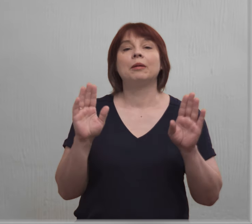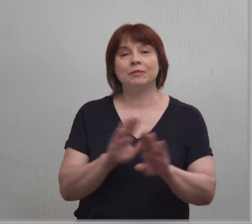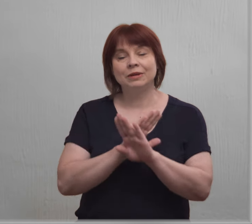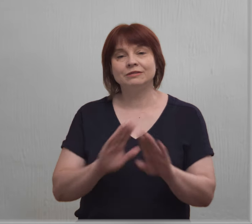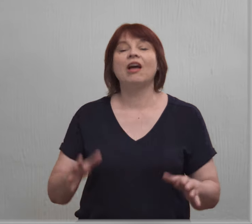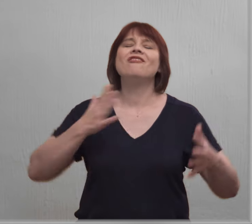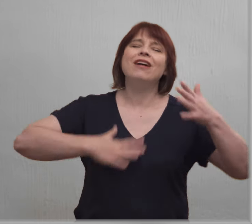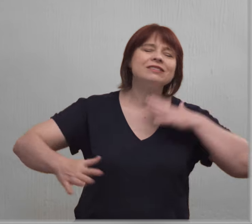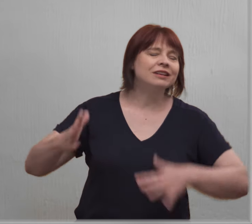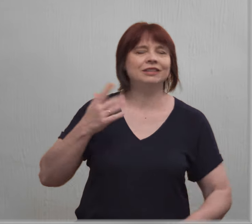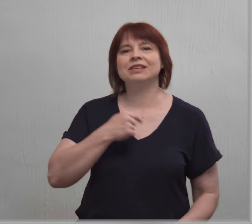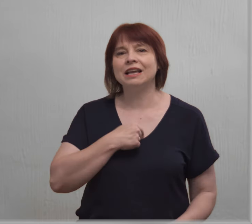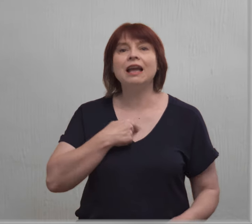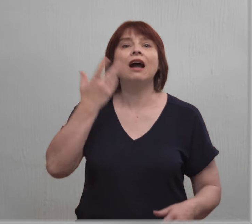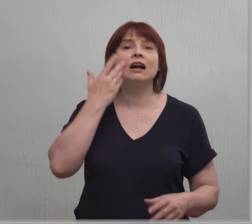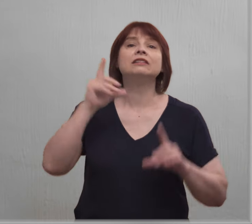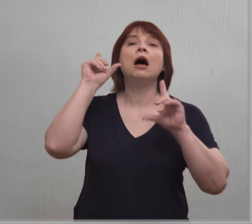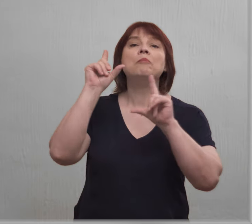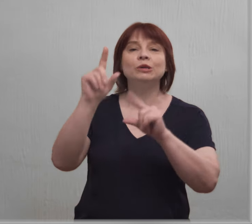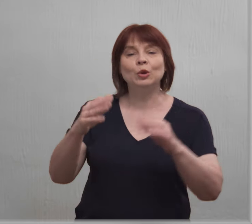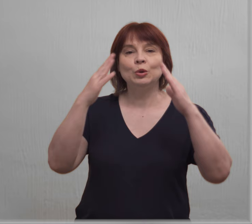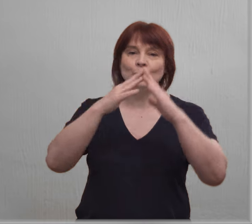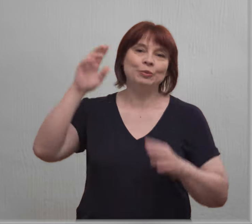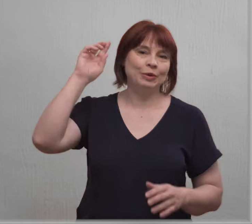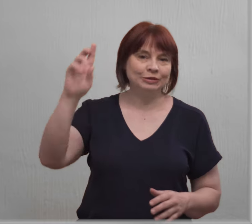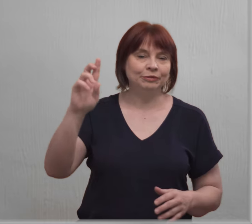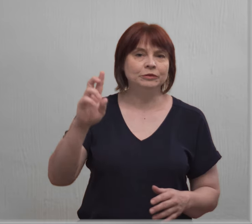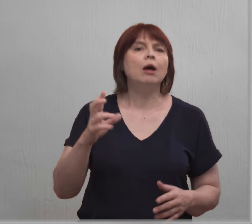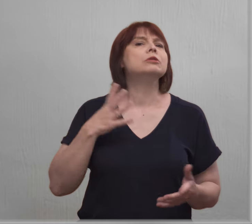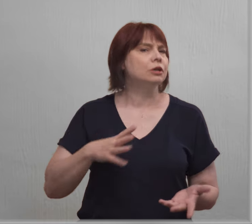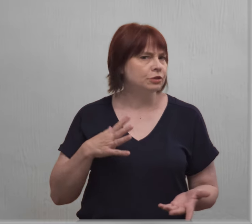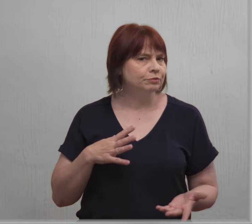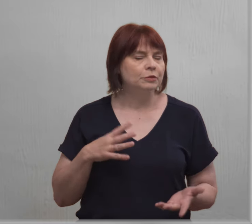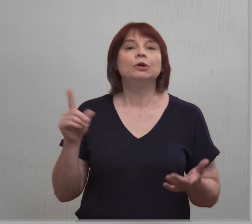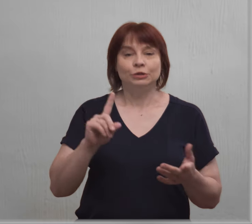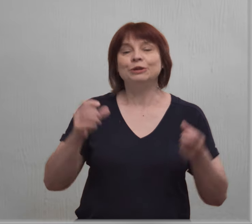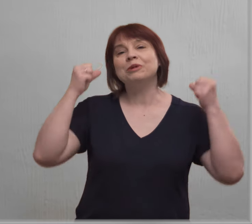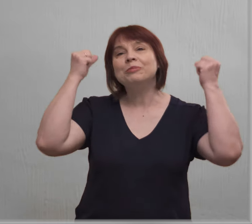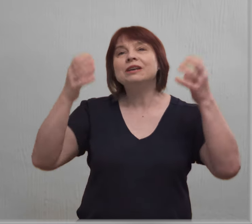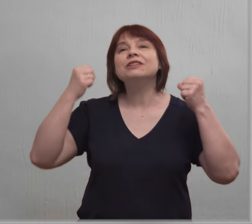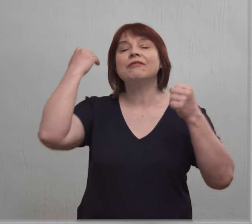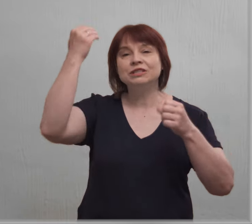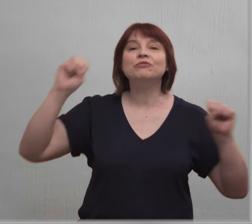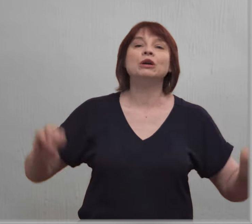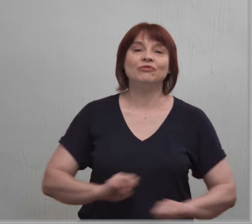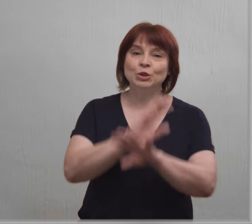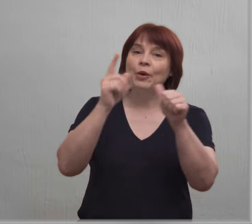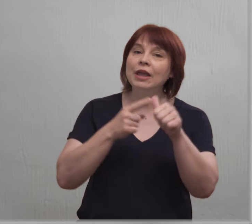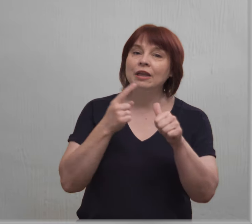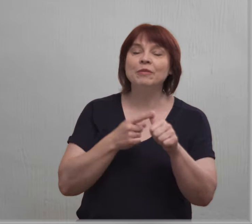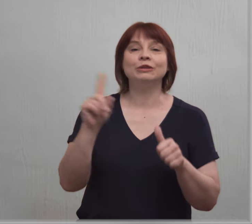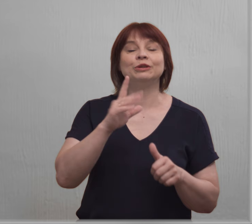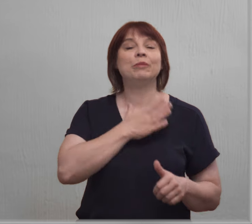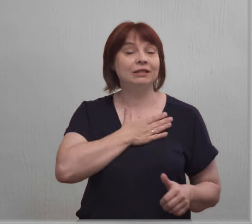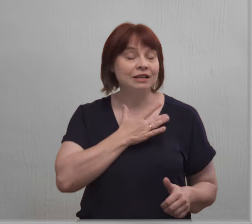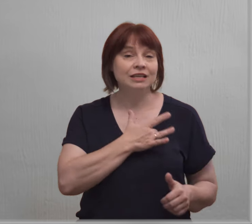что «возрадовался я, когда пошел я в Дом Божий». Для чего? Для того, чтобы прославить Его святое имя, для того, чтобы